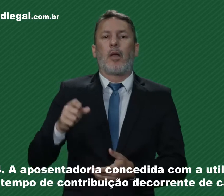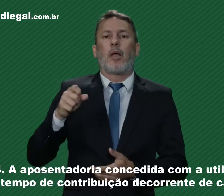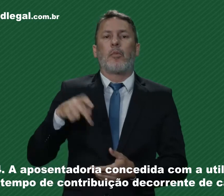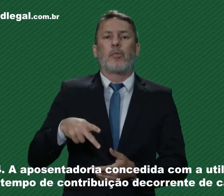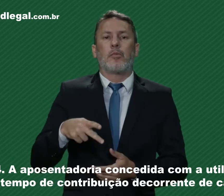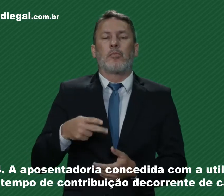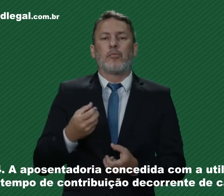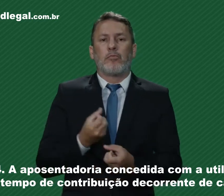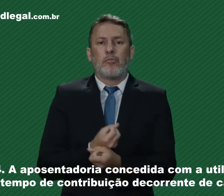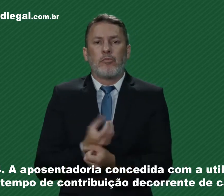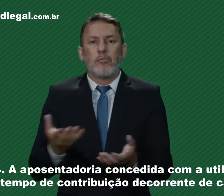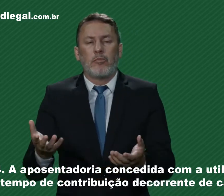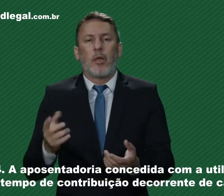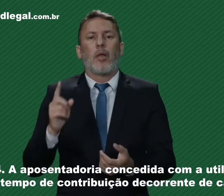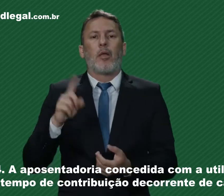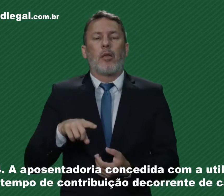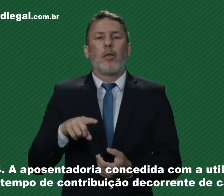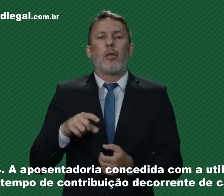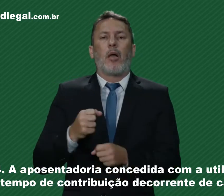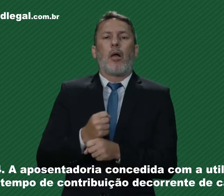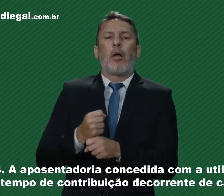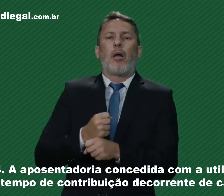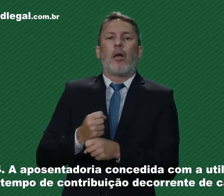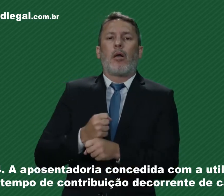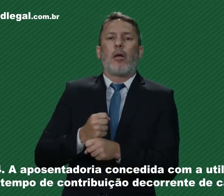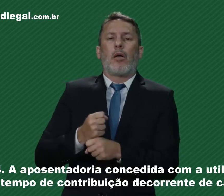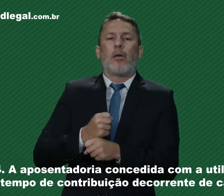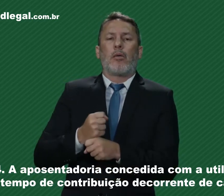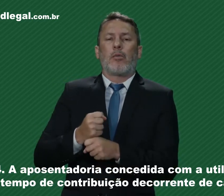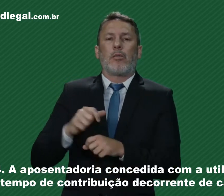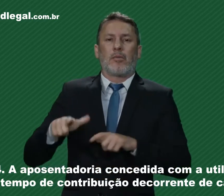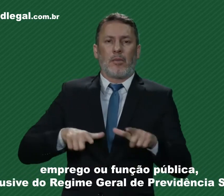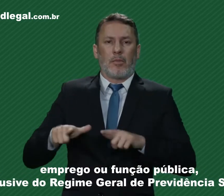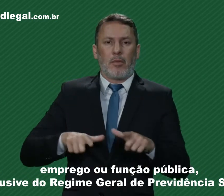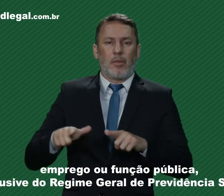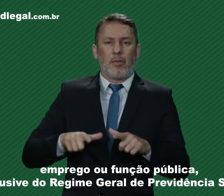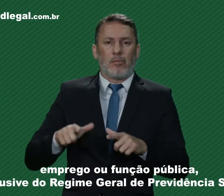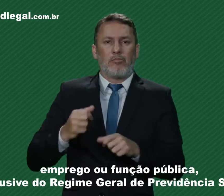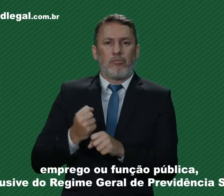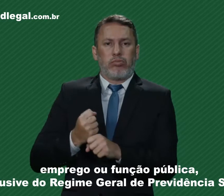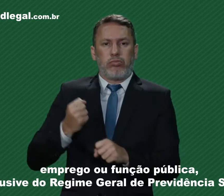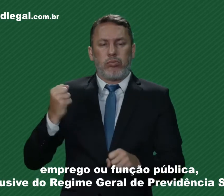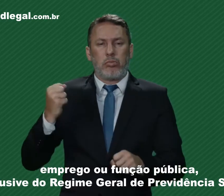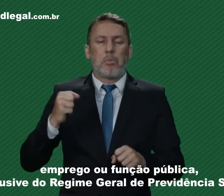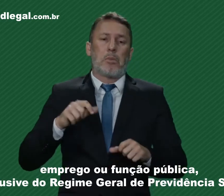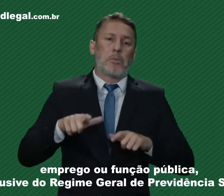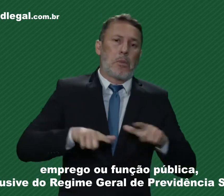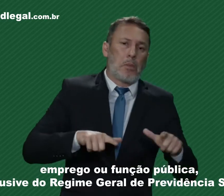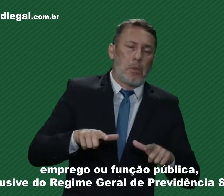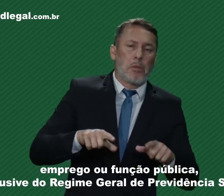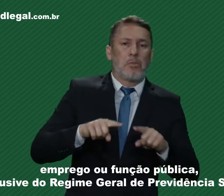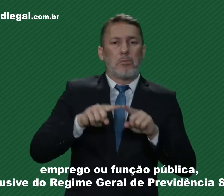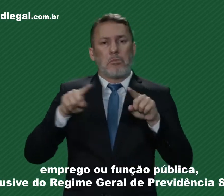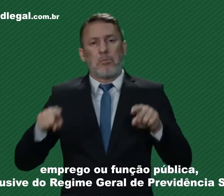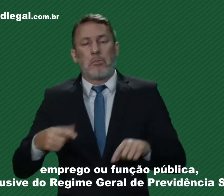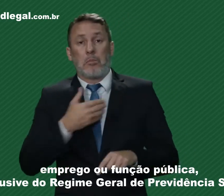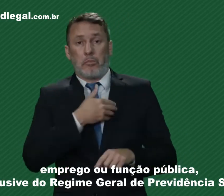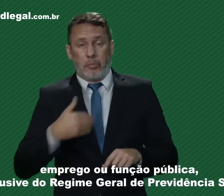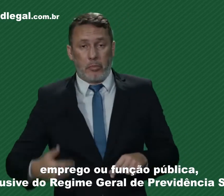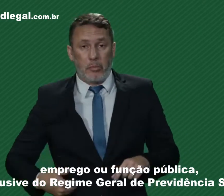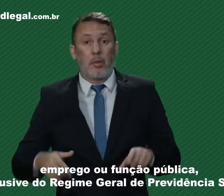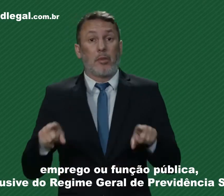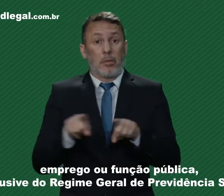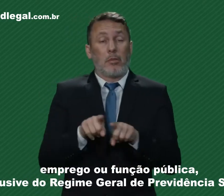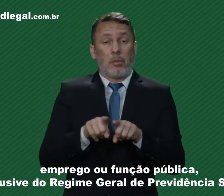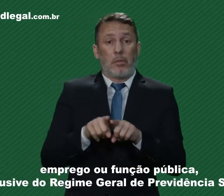concedida com a utilização de tempo de contribuição decorrente do cargo, emprego ou função pública, inclusive do